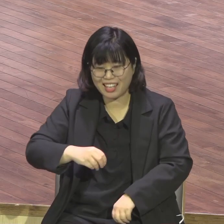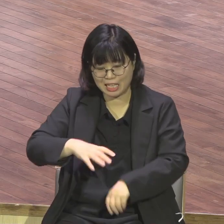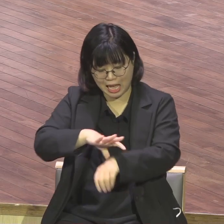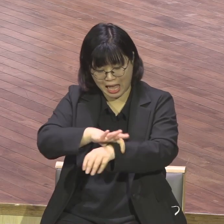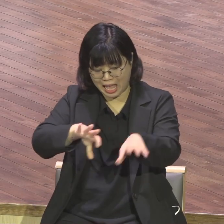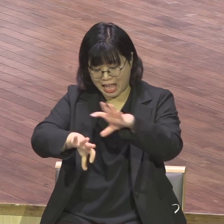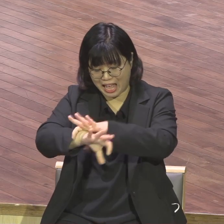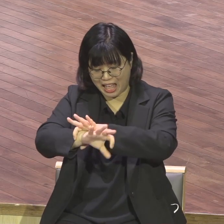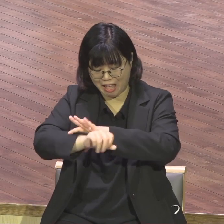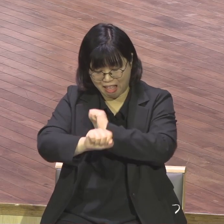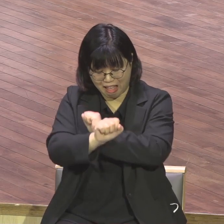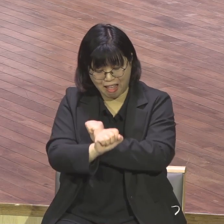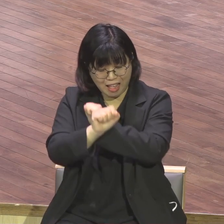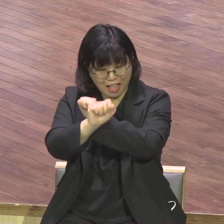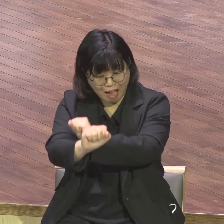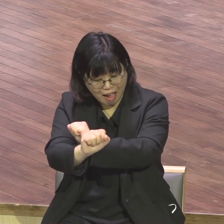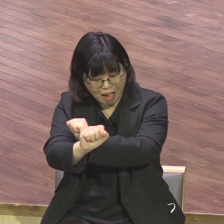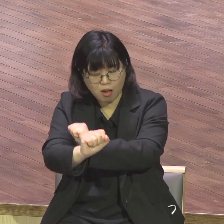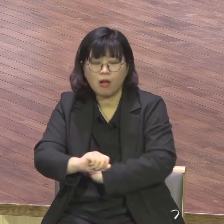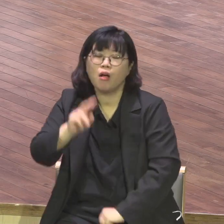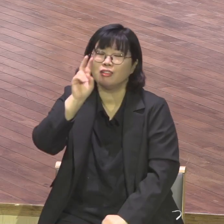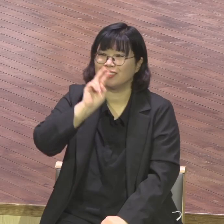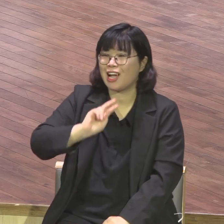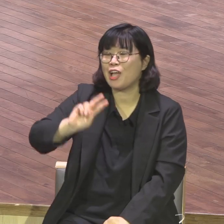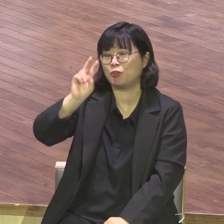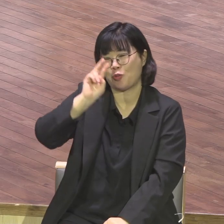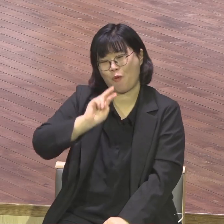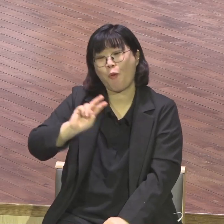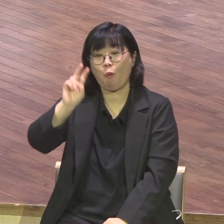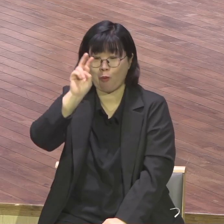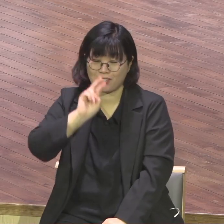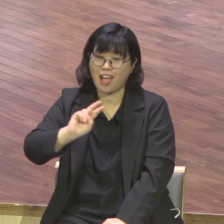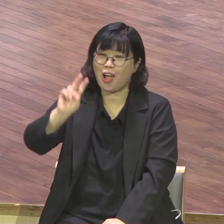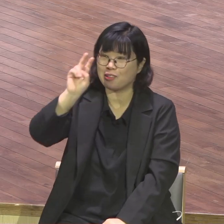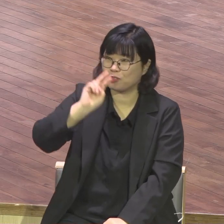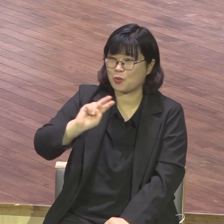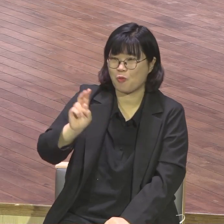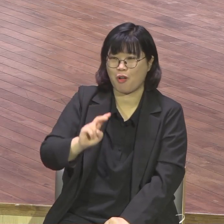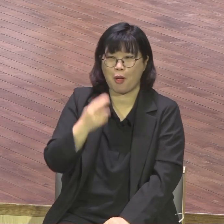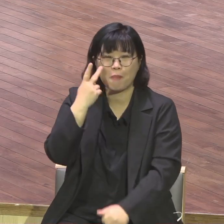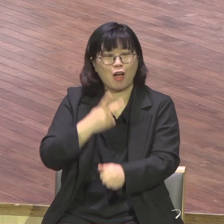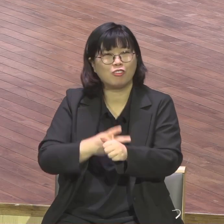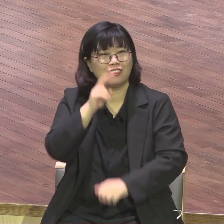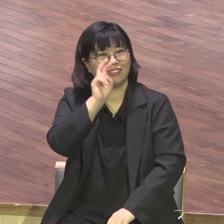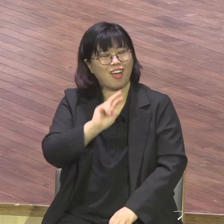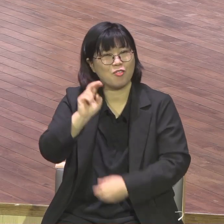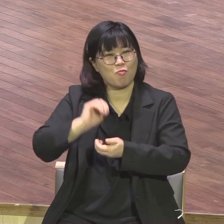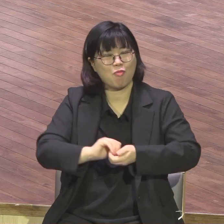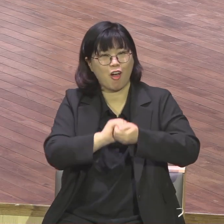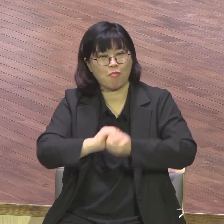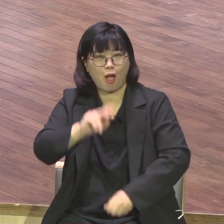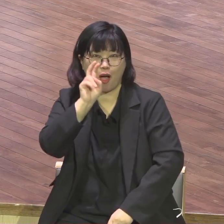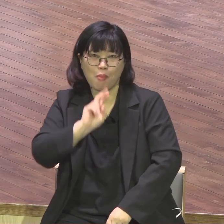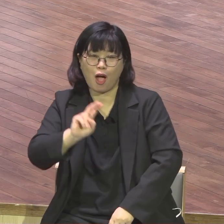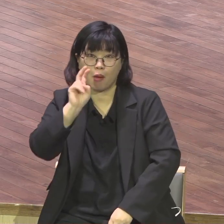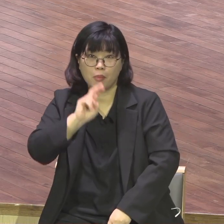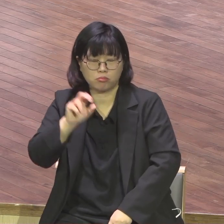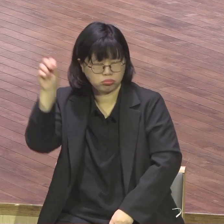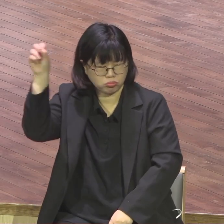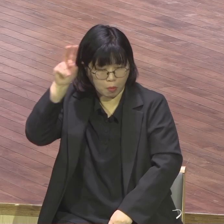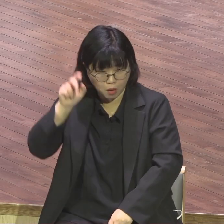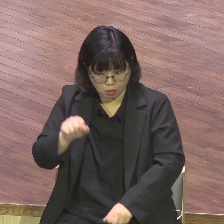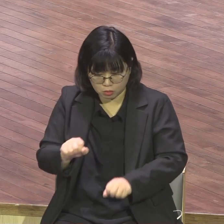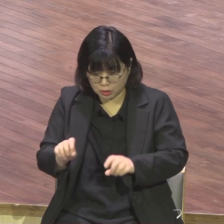차고 비투성이 되어서 찬송을 부릅니다. 막 찬송을 부르니까 갑자기 그냥 지진이 나가지고